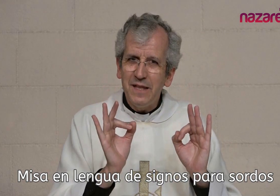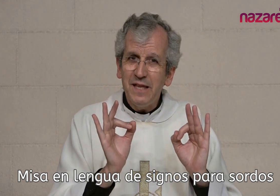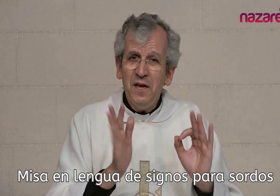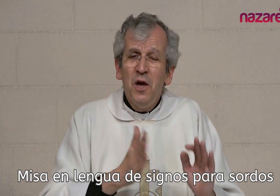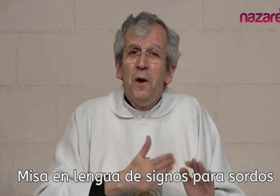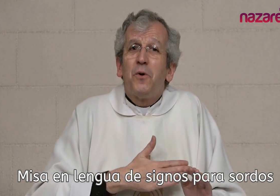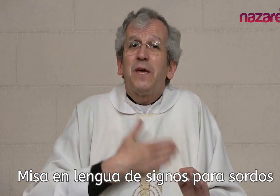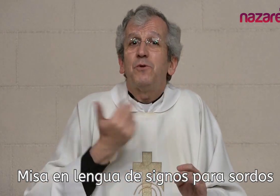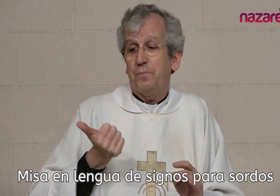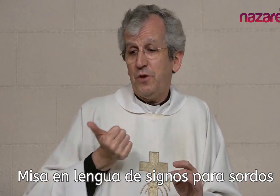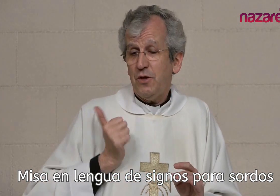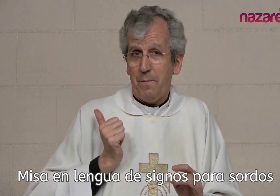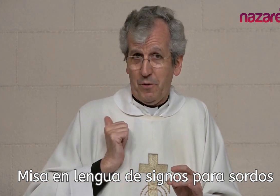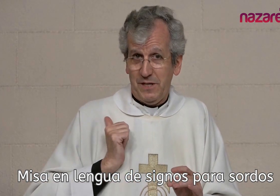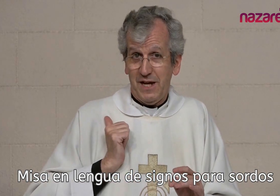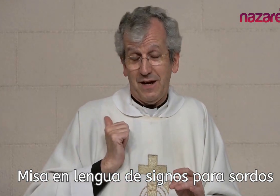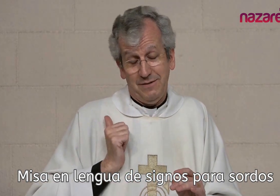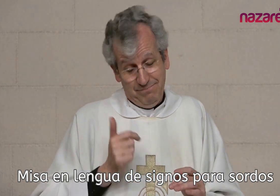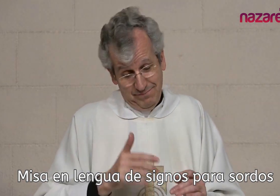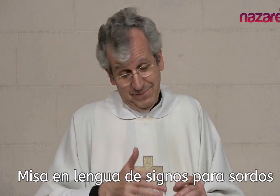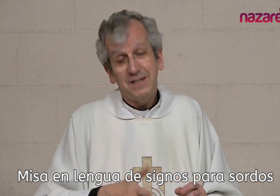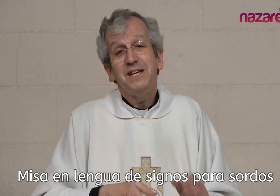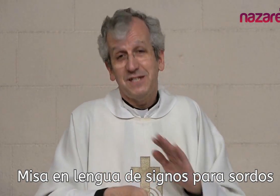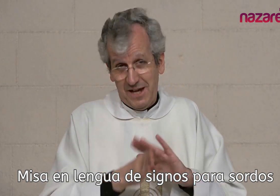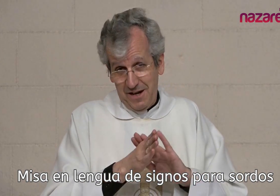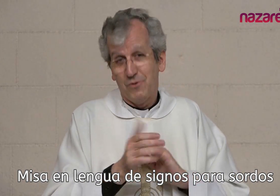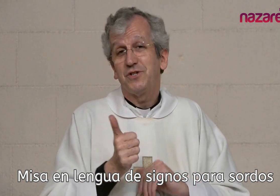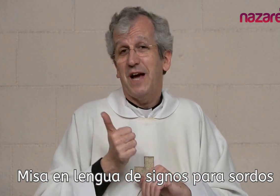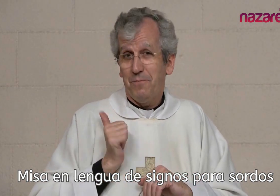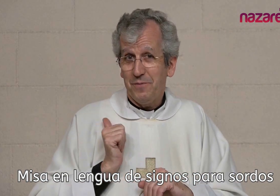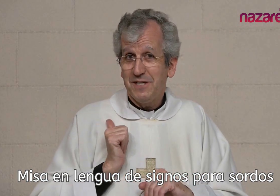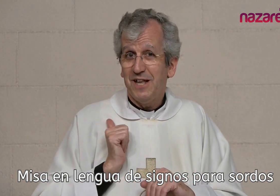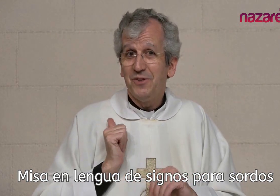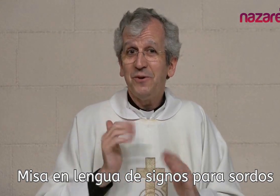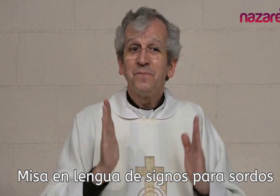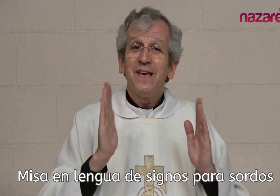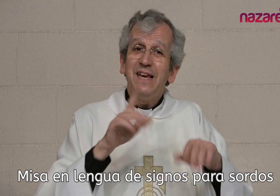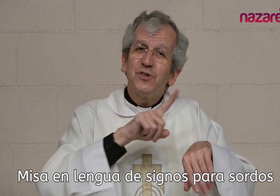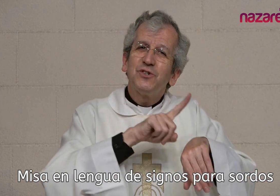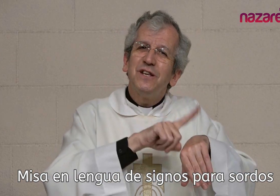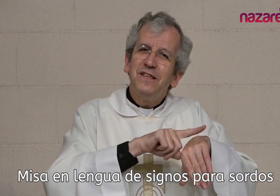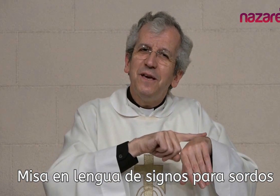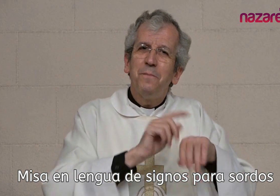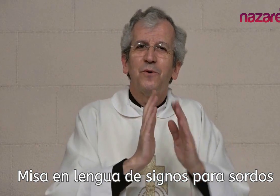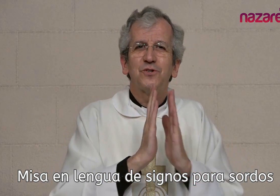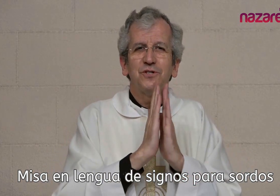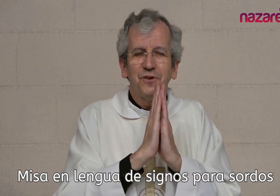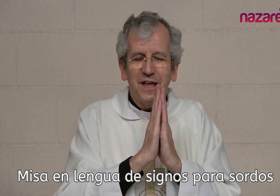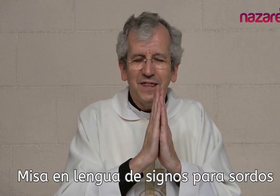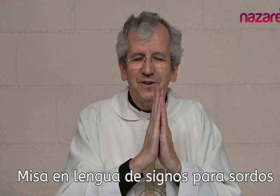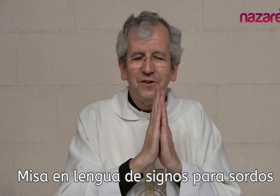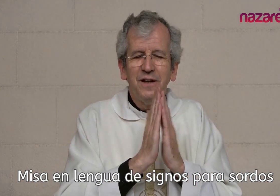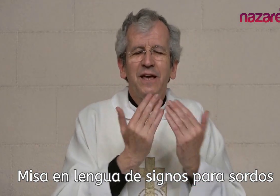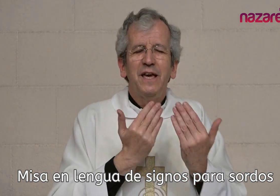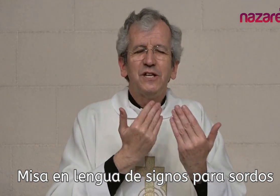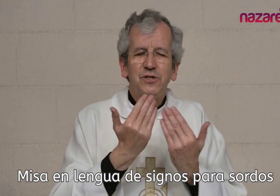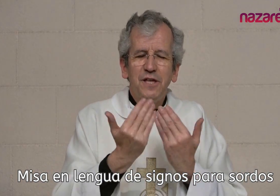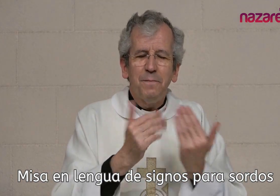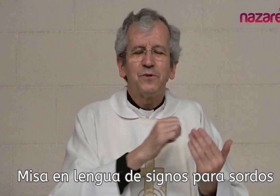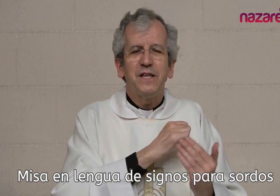especialmente porque hemos podido aprovechar y seguiremos aprovechando esos tiempos de oración, esos tiempos de